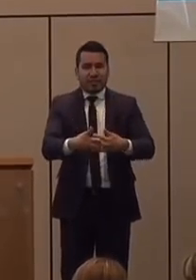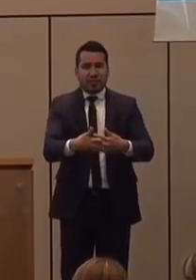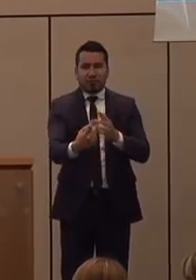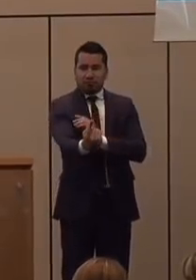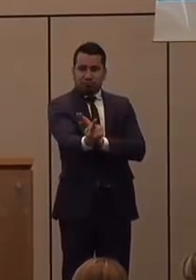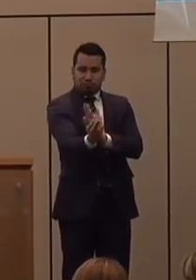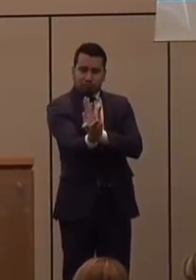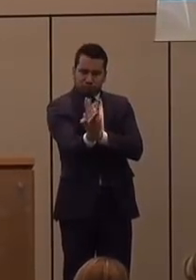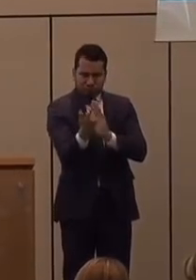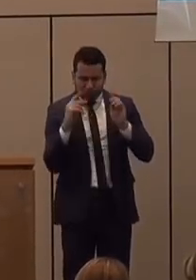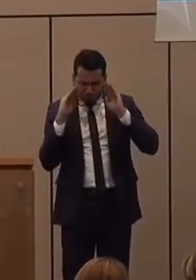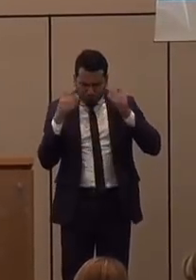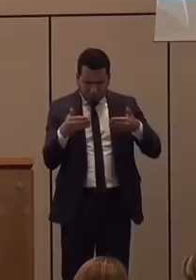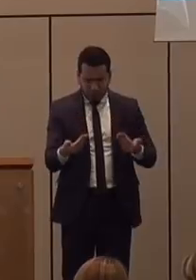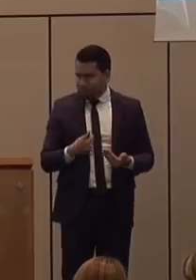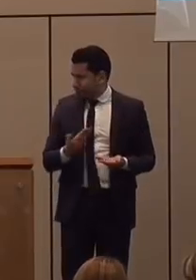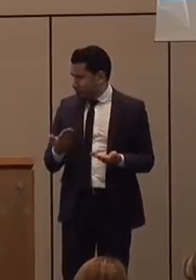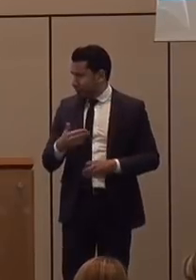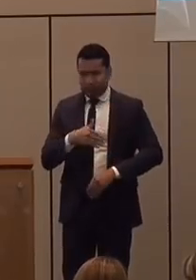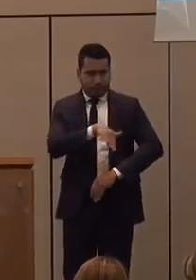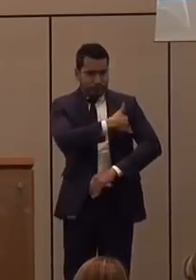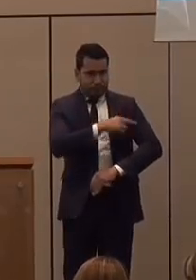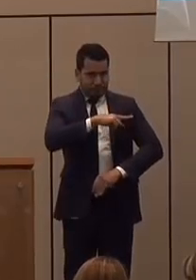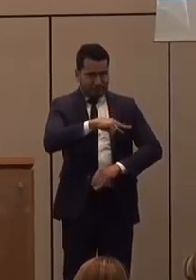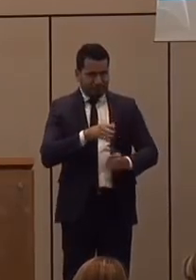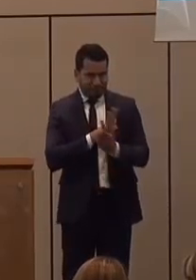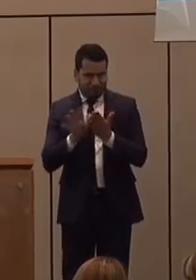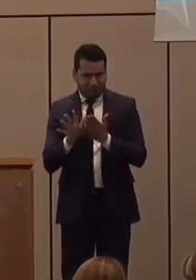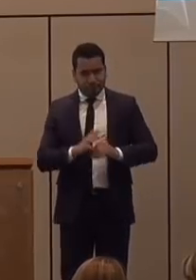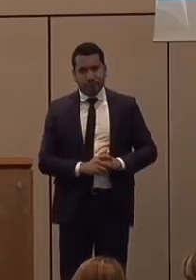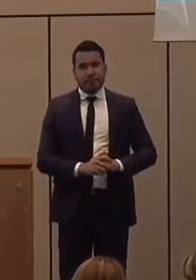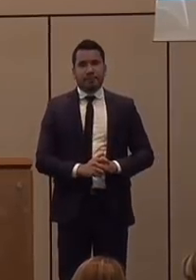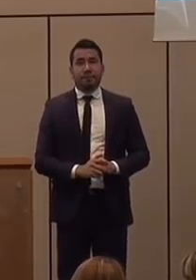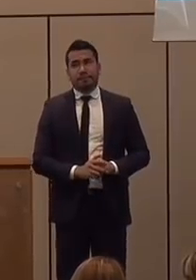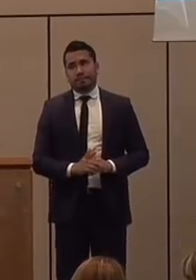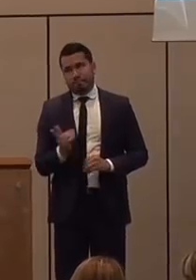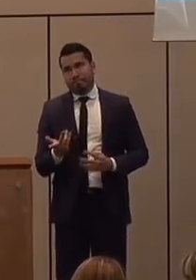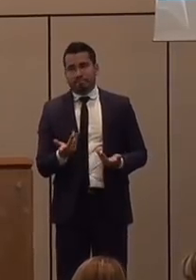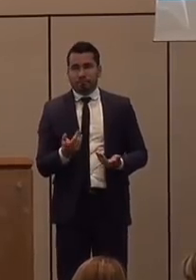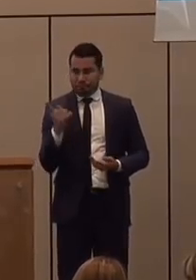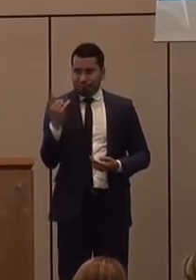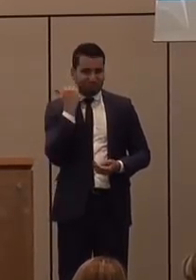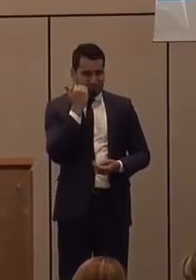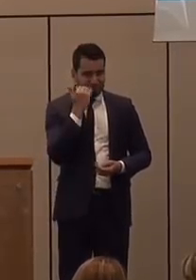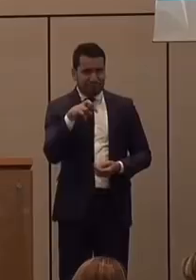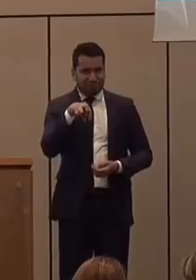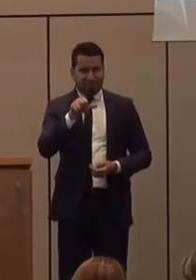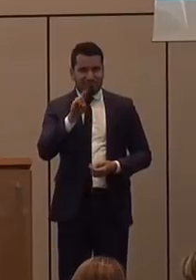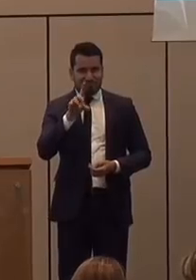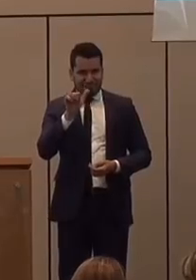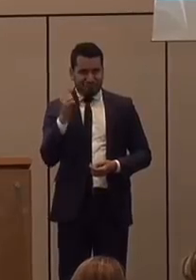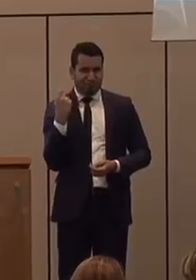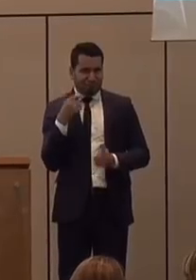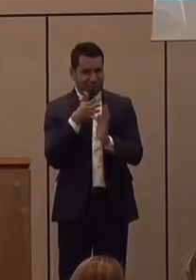ventanilla única empresarial es ministra en en la misma lógica de lo que hablaba paula ahorita